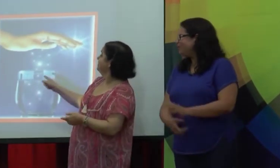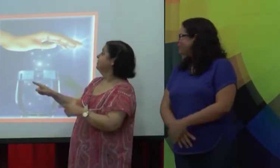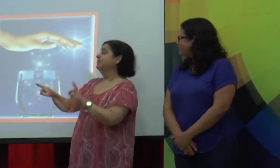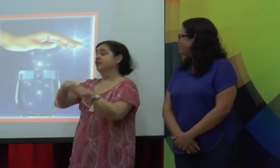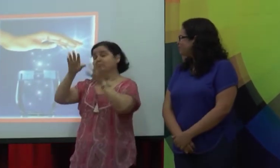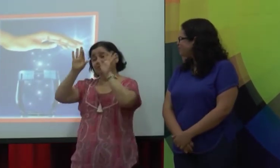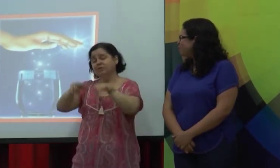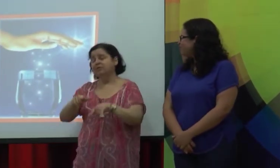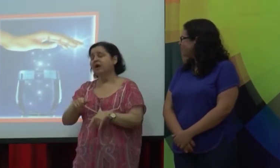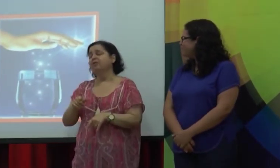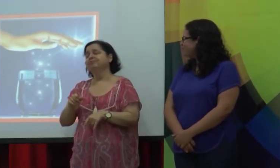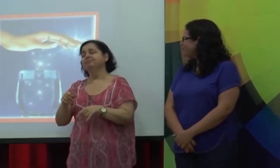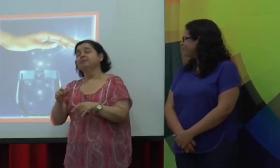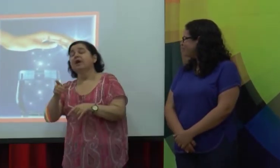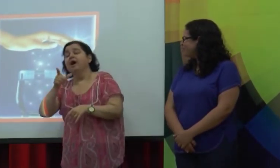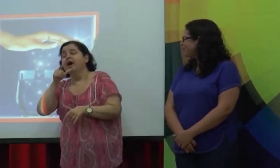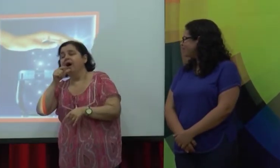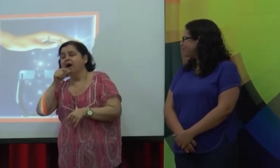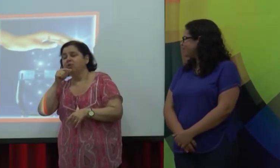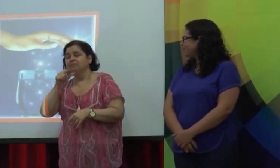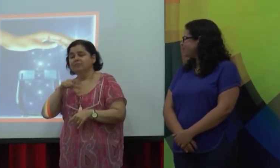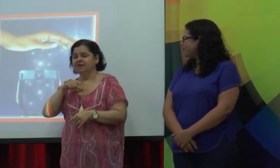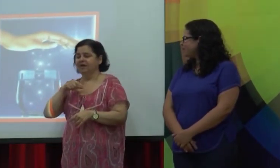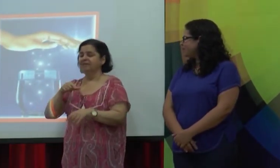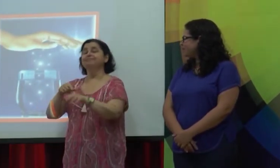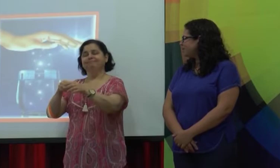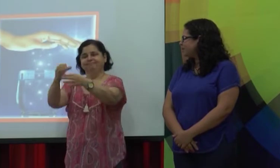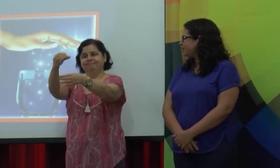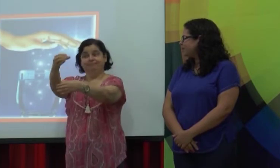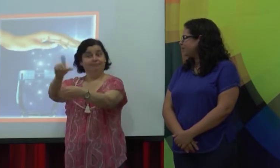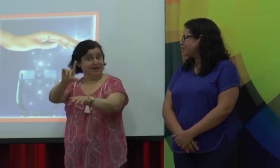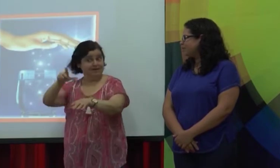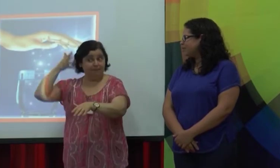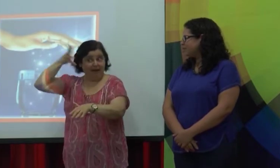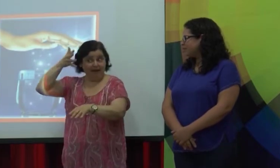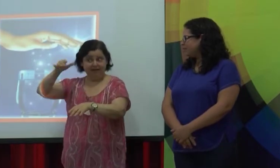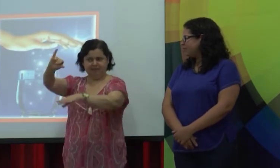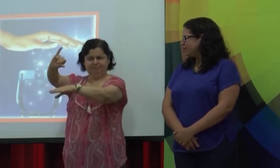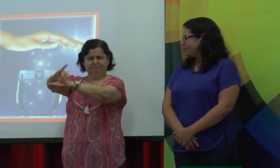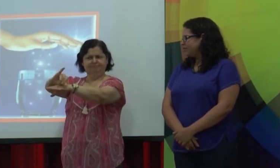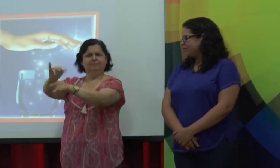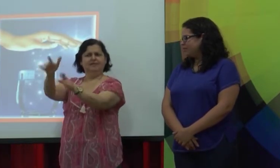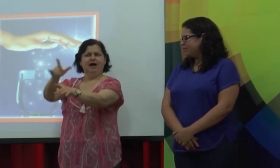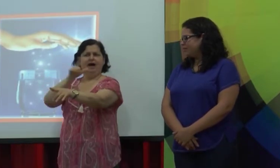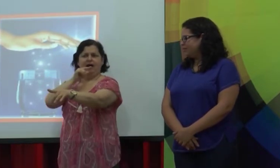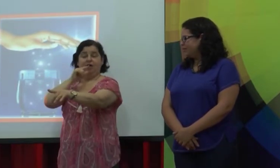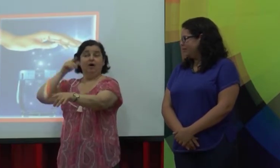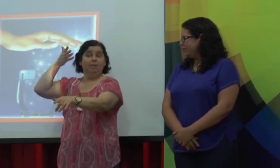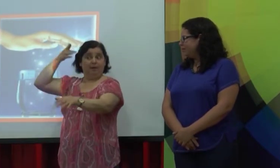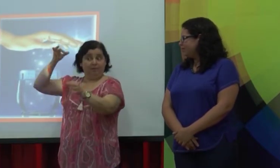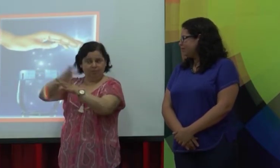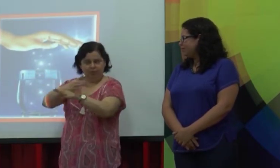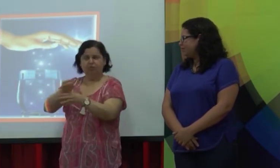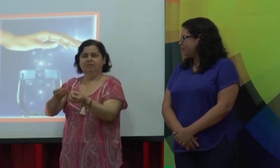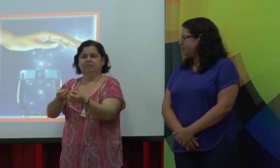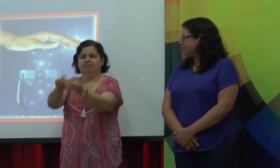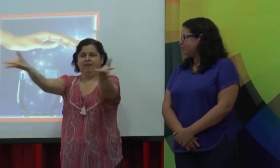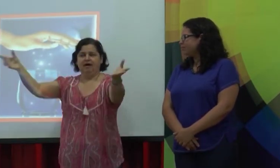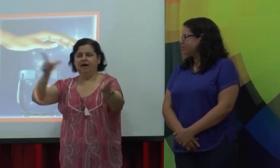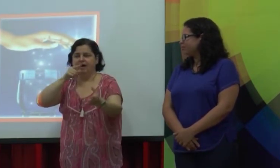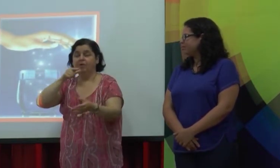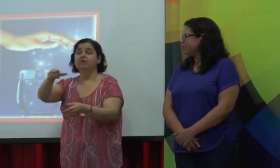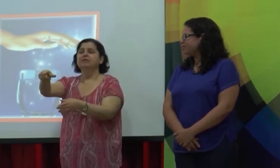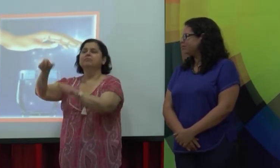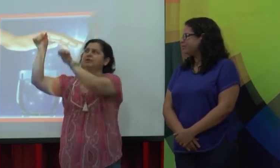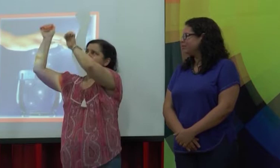até mostrou um pouco. E depois, então, nós temos uma água, né? Depois da palestra tem a água,